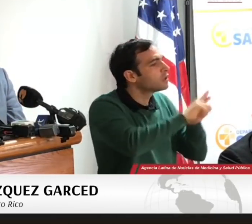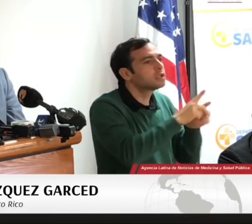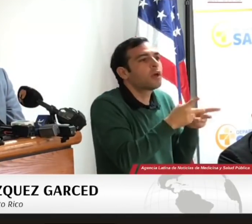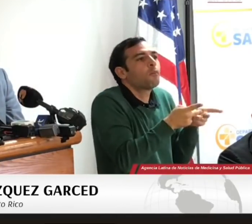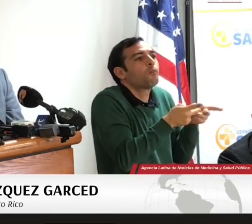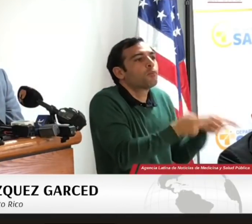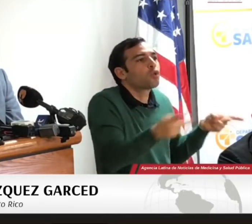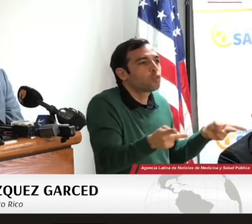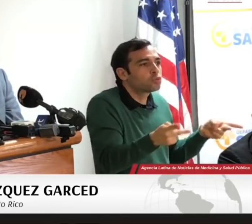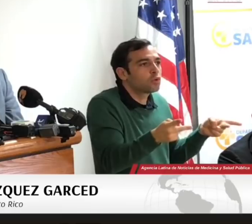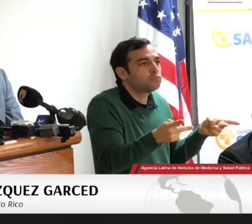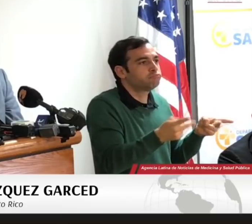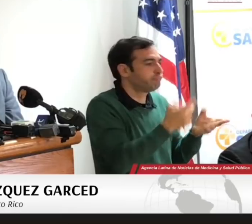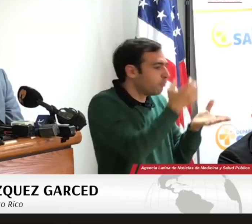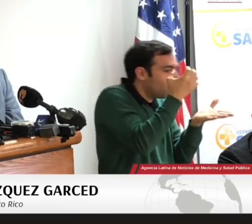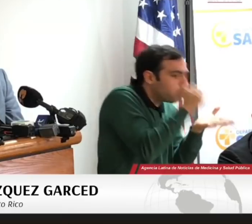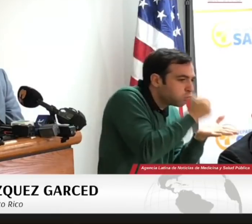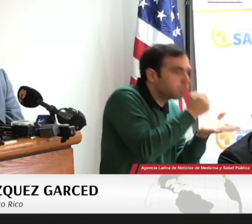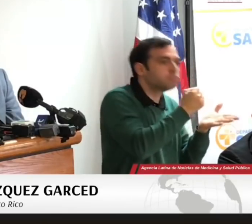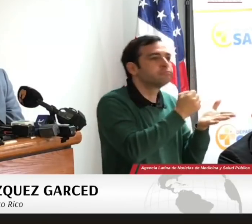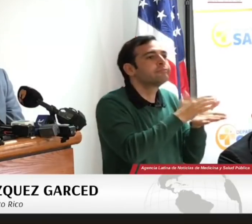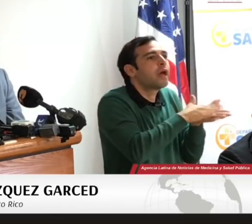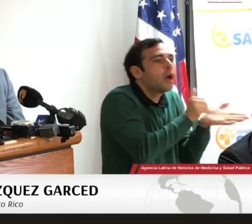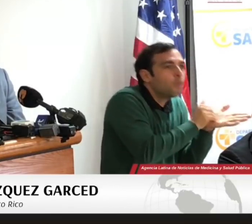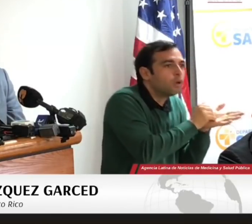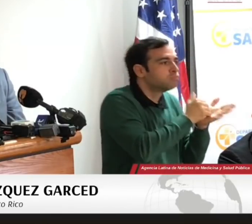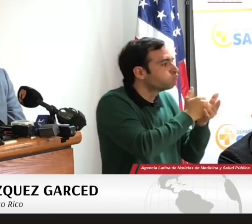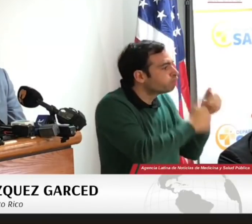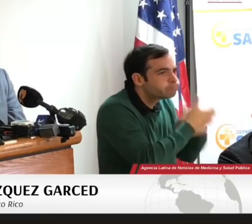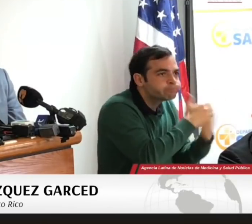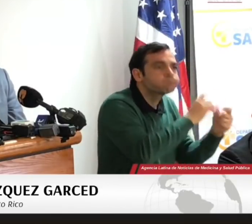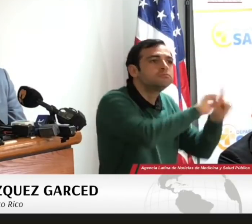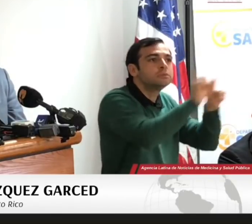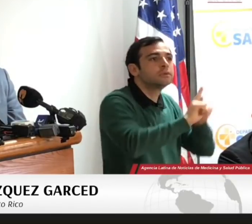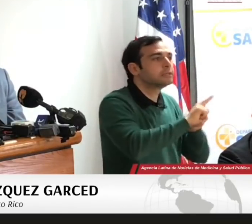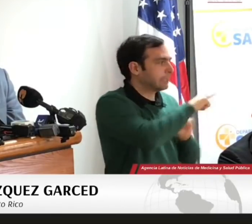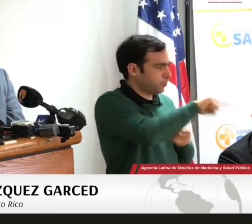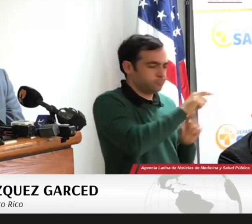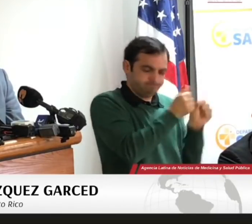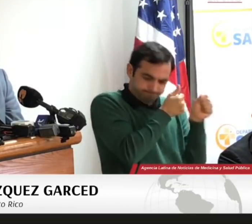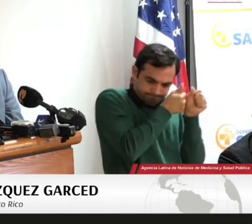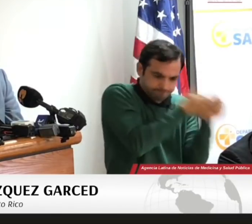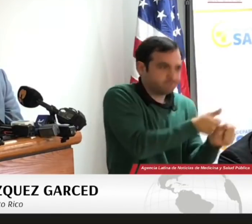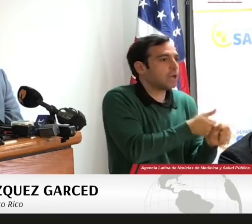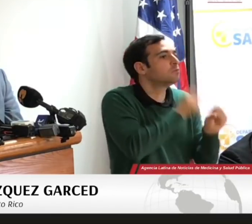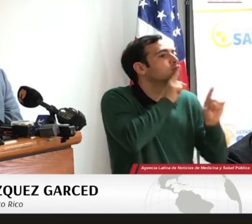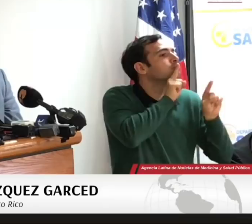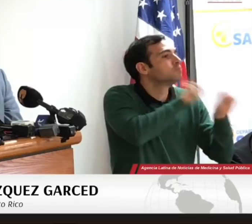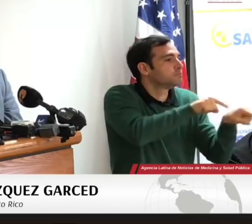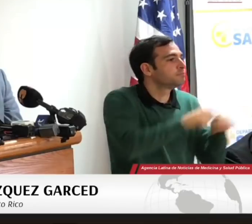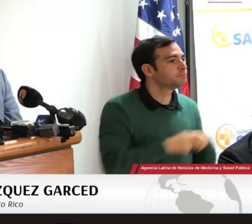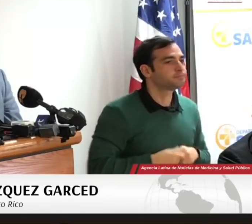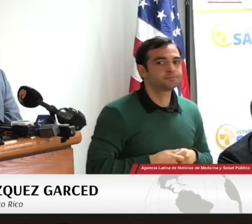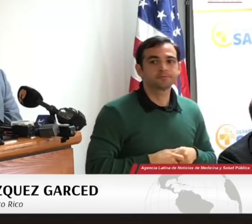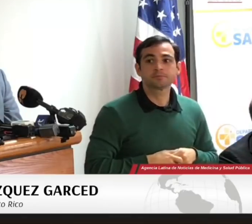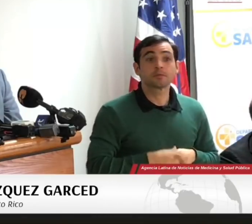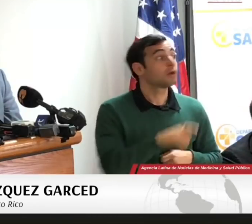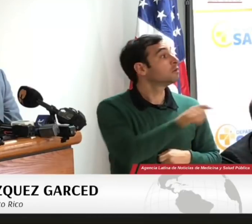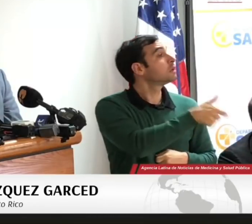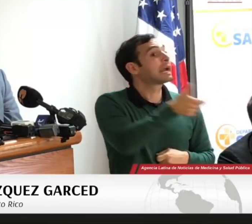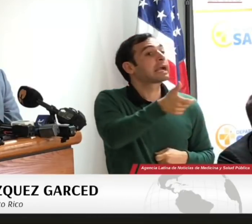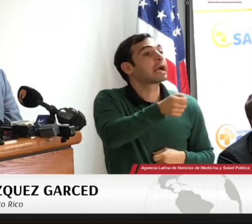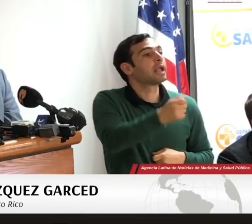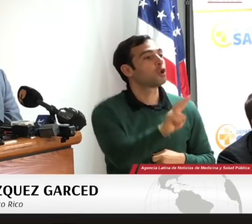para la higiene de los niños y asegurarse que se pueda cumplir con ellos. Pasamos con Telemundo.